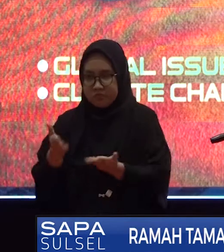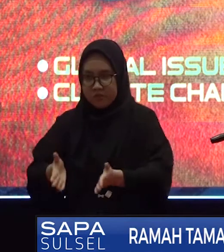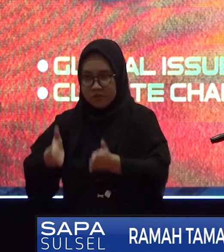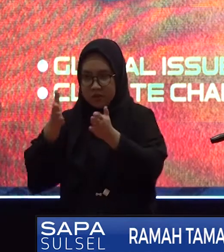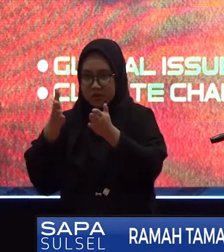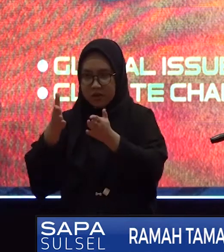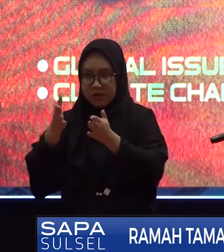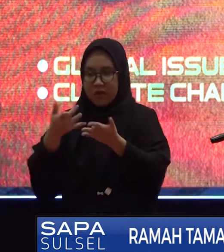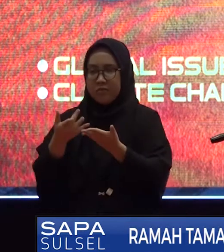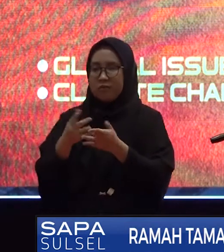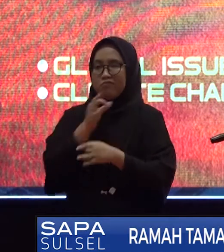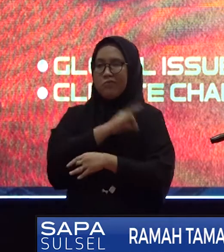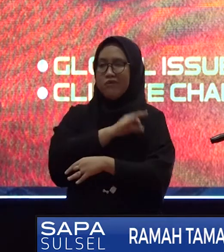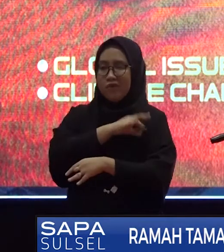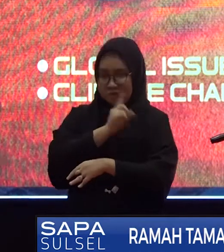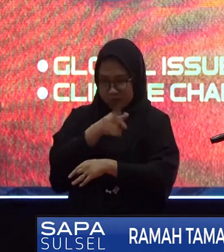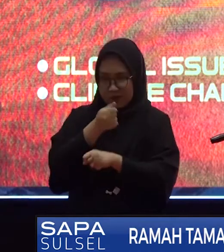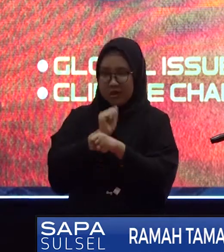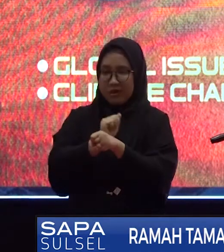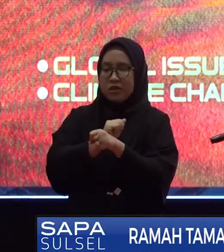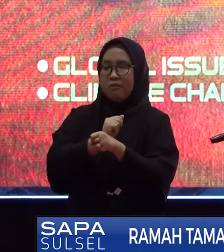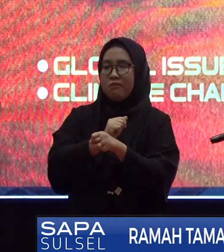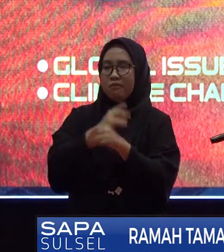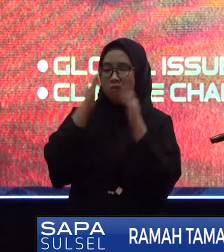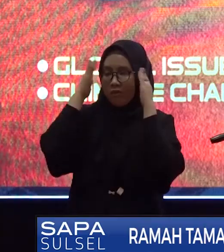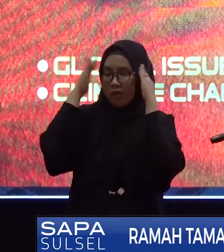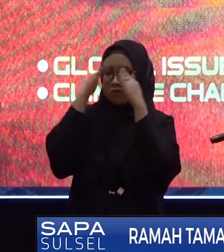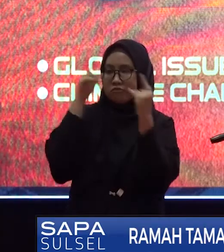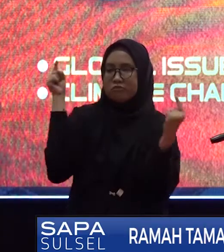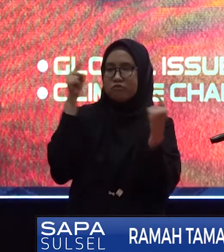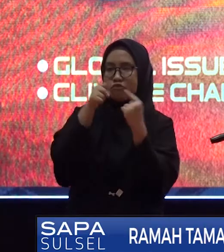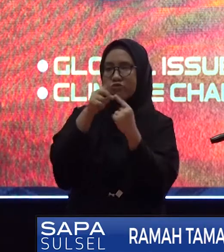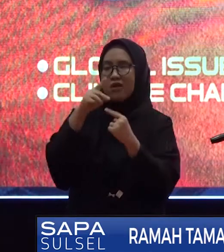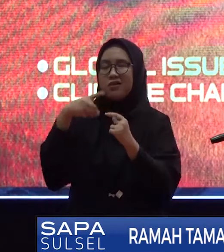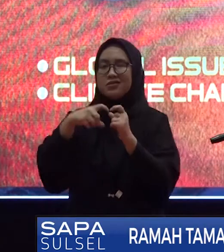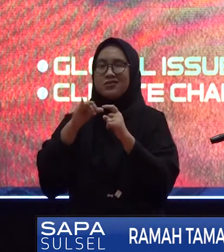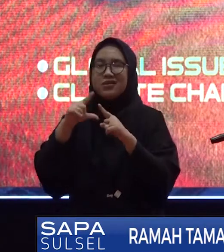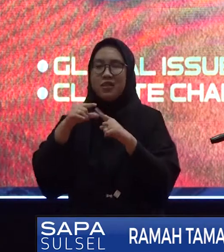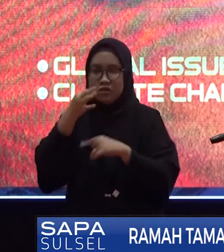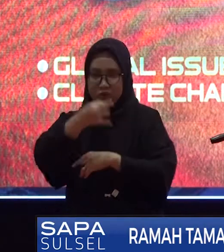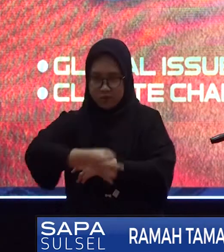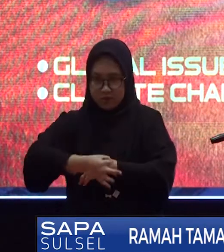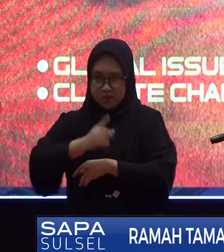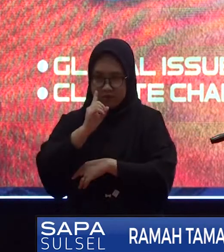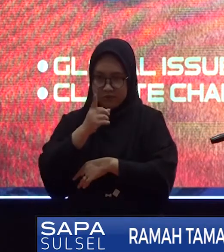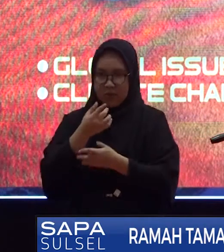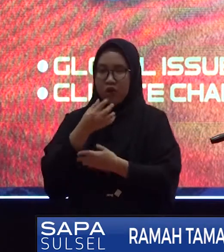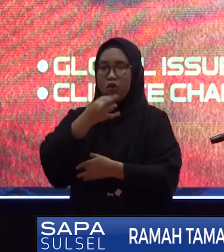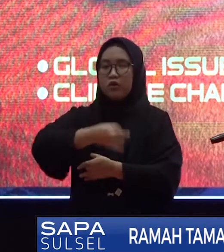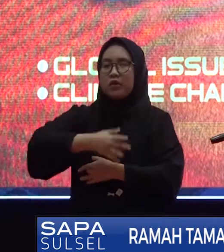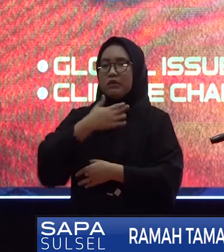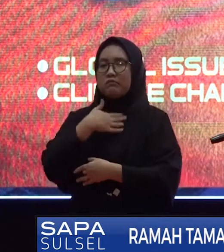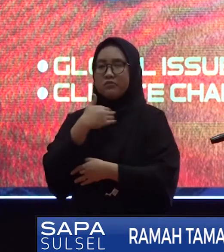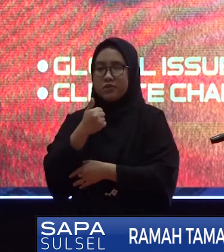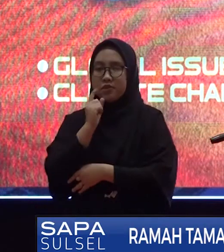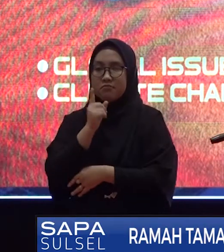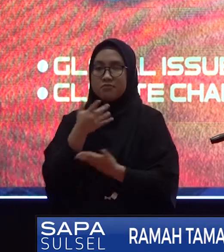produktivitas tenaga kerja menuju Makassar City Kota yang tangguh adalah kota yang